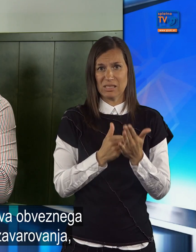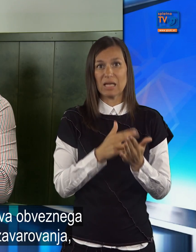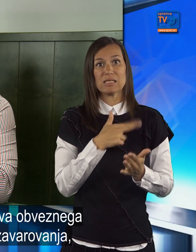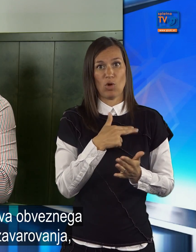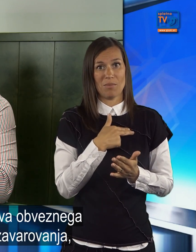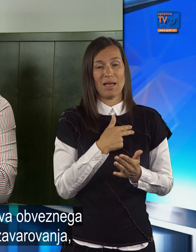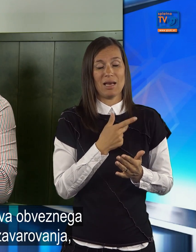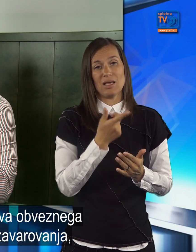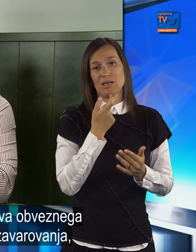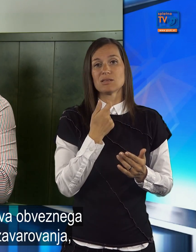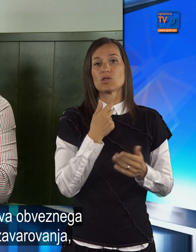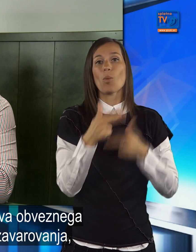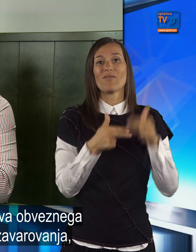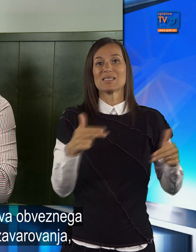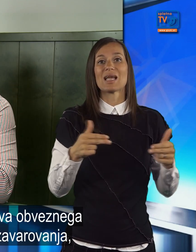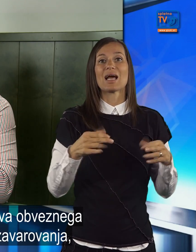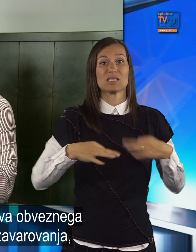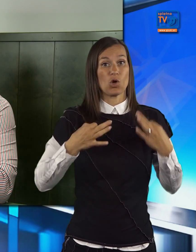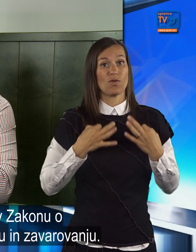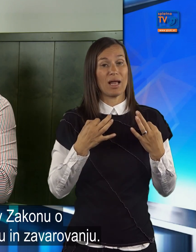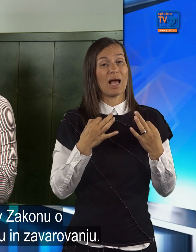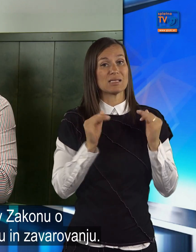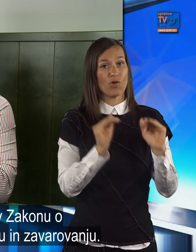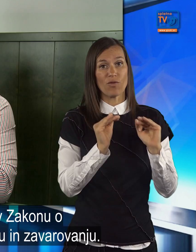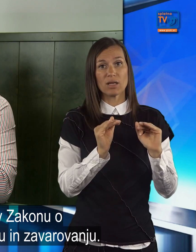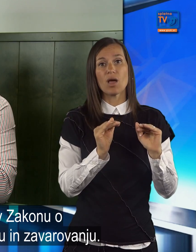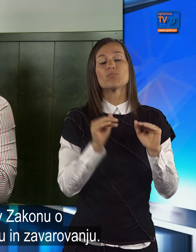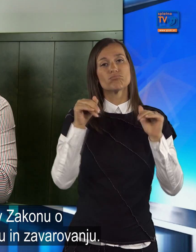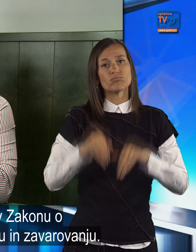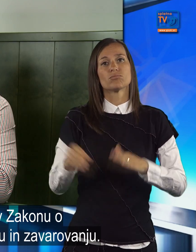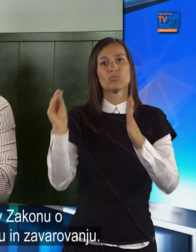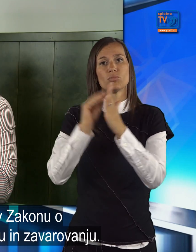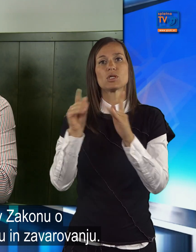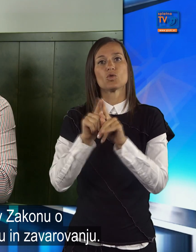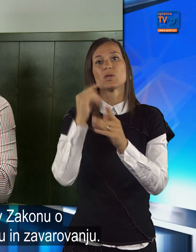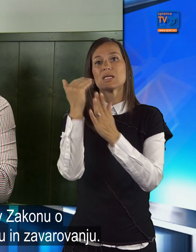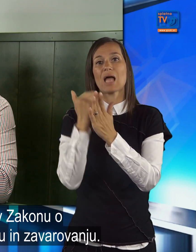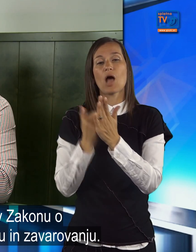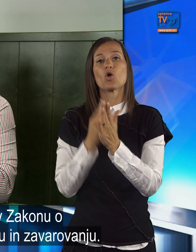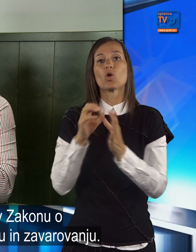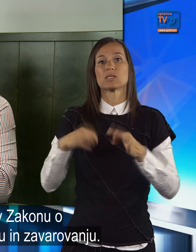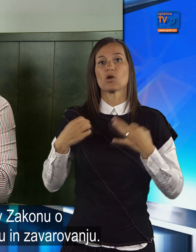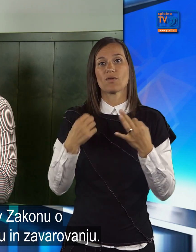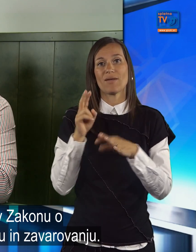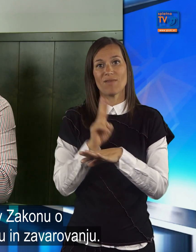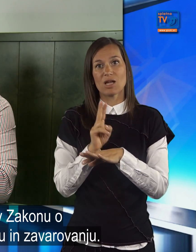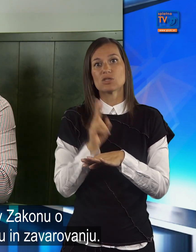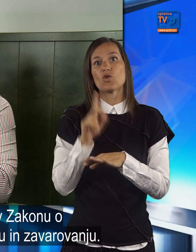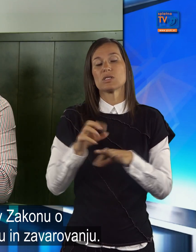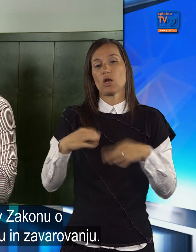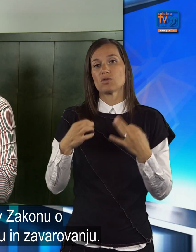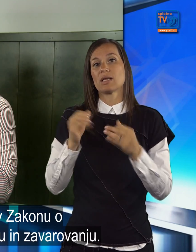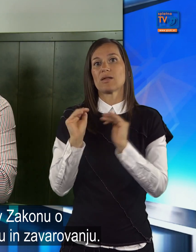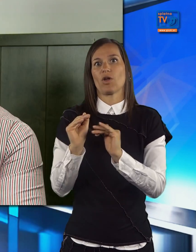zdaj imeli z naslova obveznega zdravstvenega zavarovanja, zapisane tudi v zakonu o zdravstvenem varstvu in